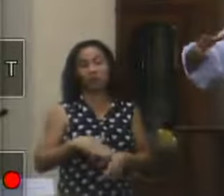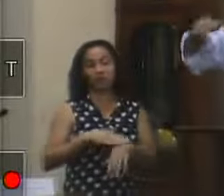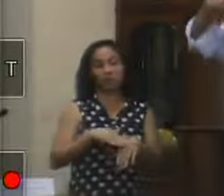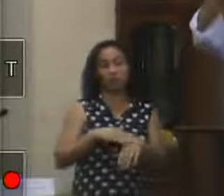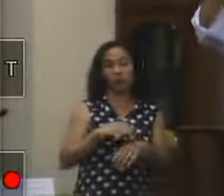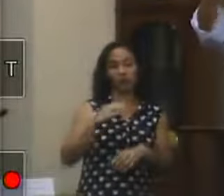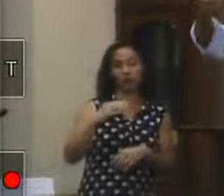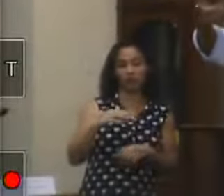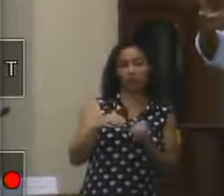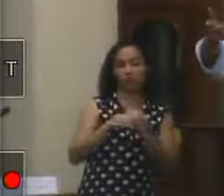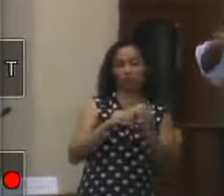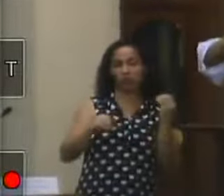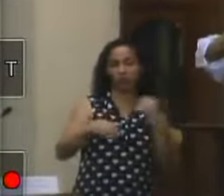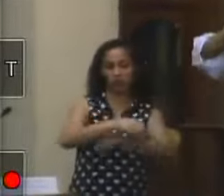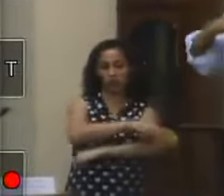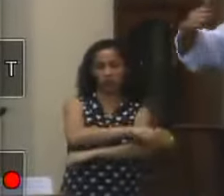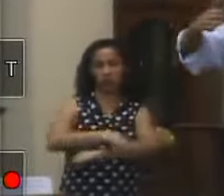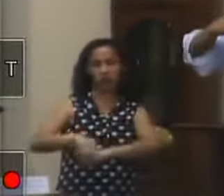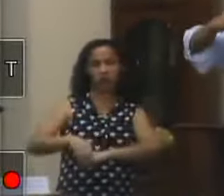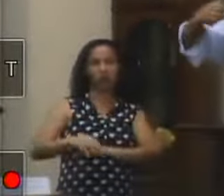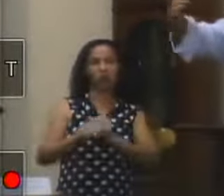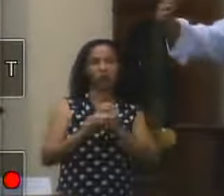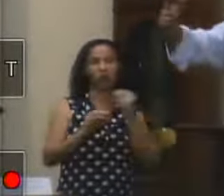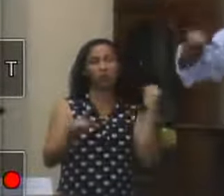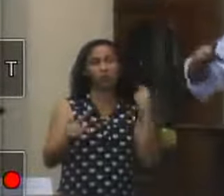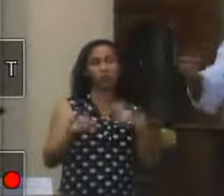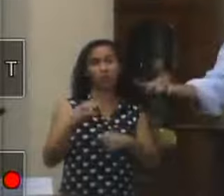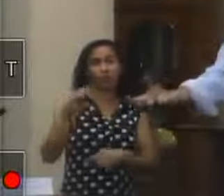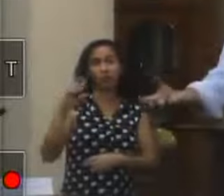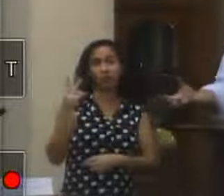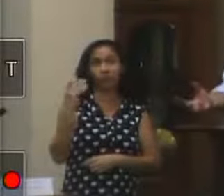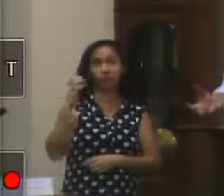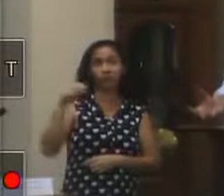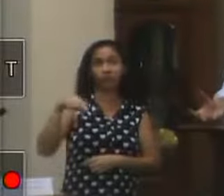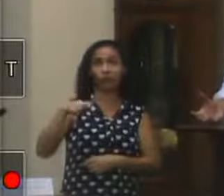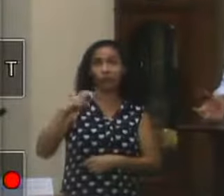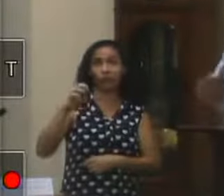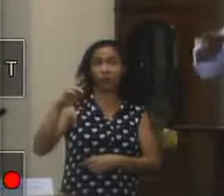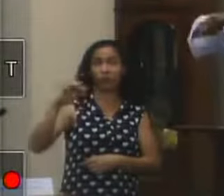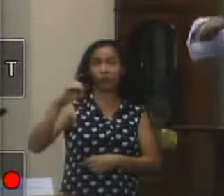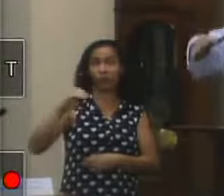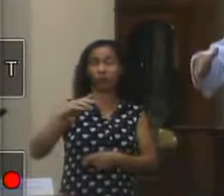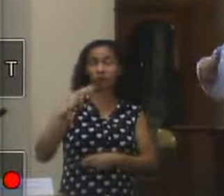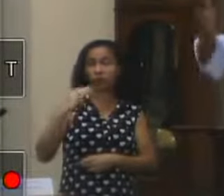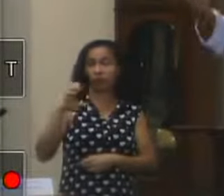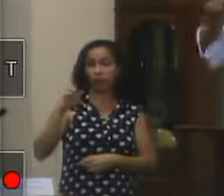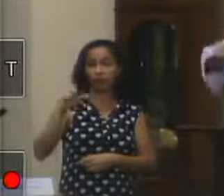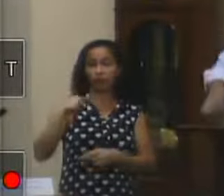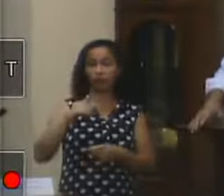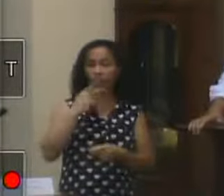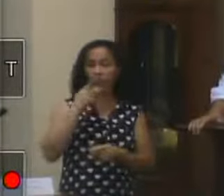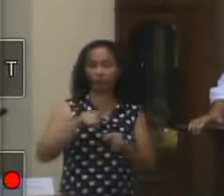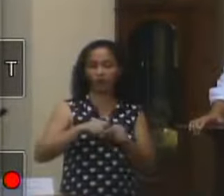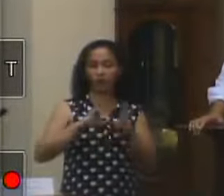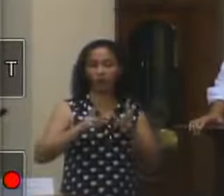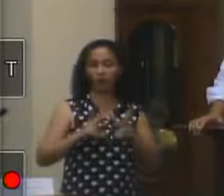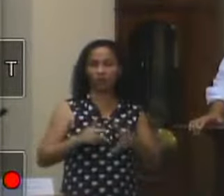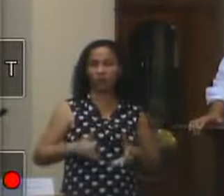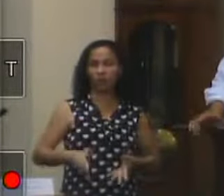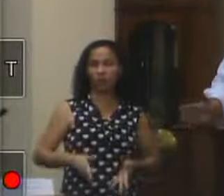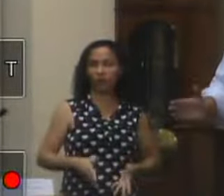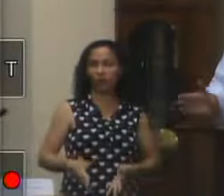sentido, de colocar a máquina lá, desassorear a borda de onde está sendo captada a água, afundar o leito ali perto da ponte do Edgar,